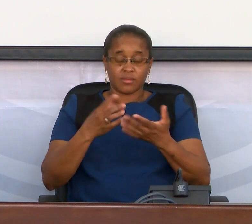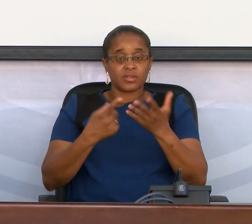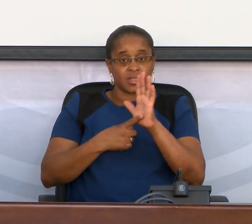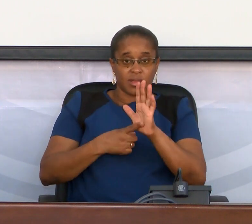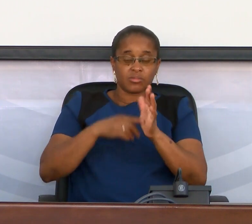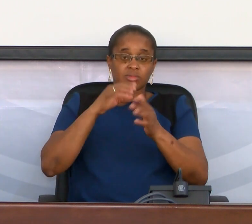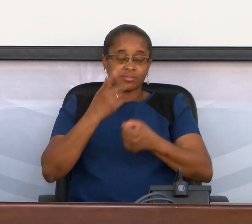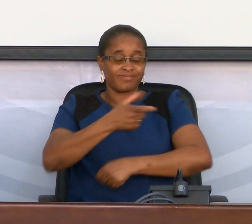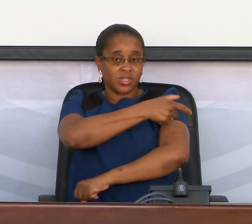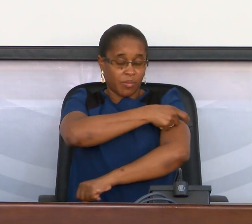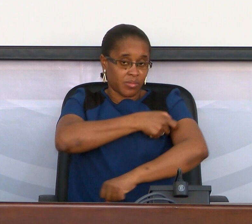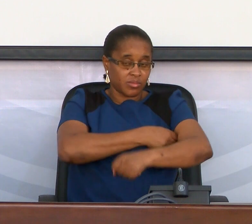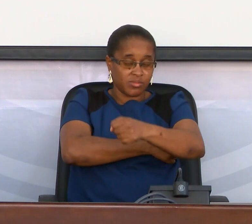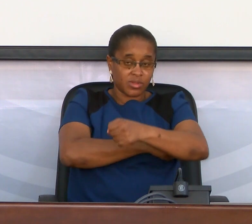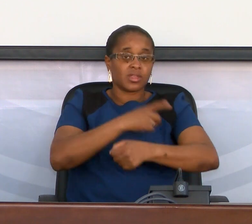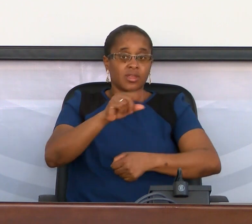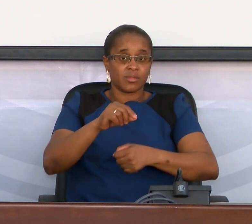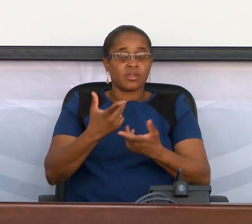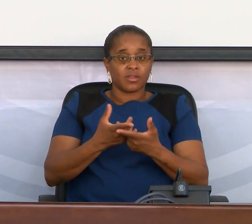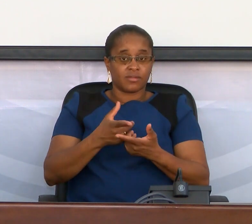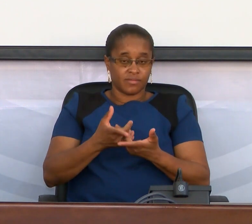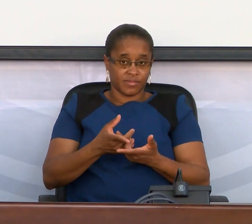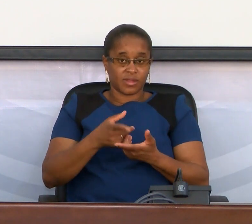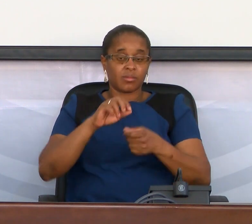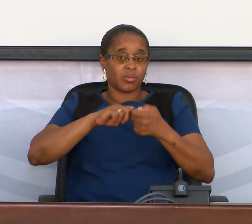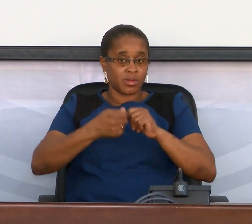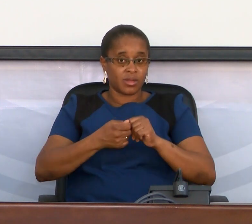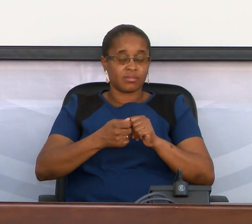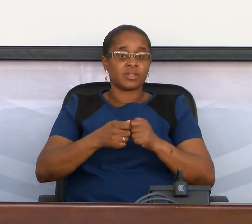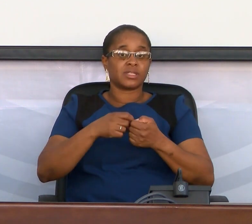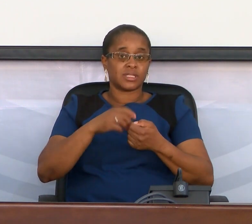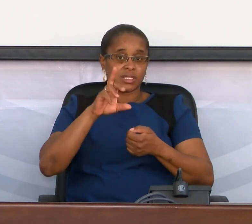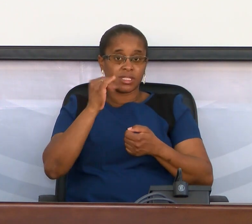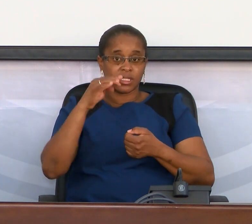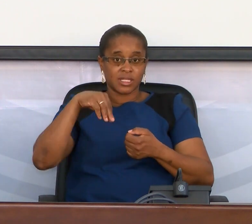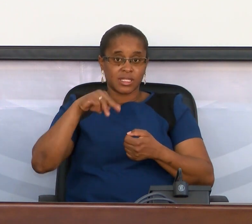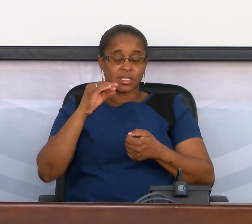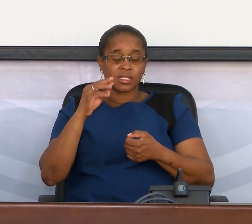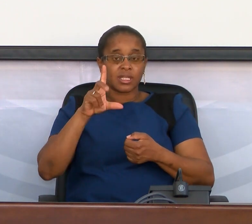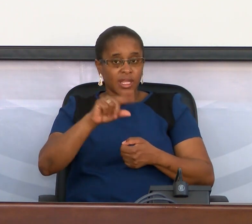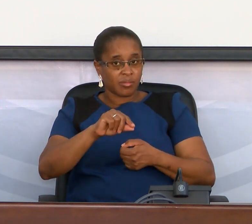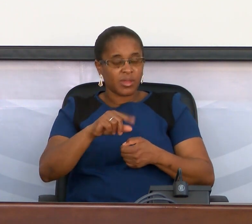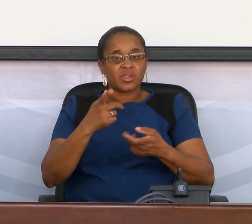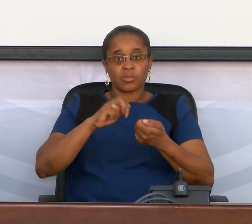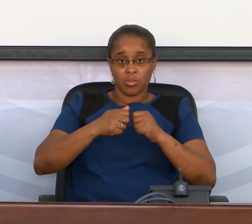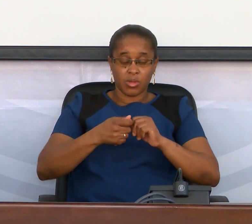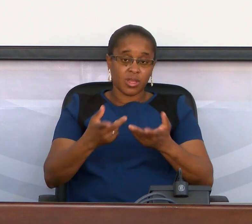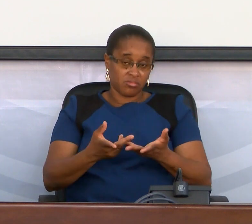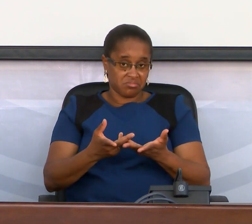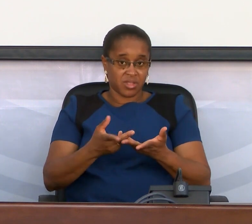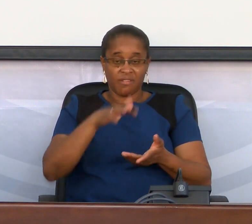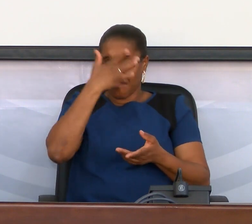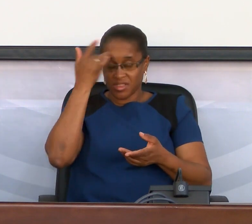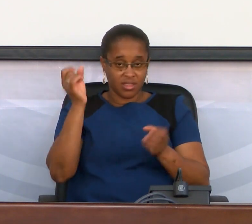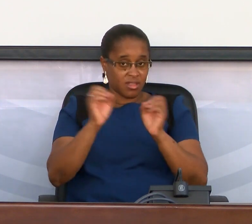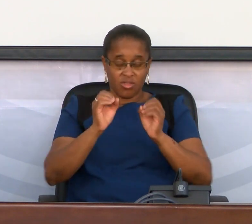a hipertensão, tem insuficiência renal também, portanto são condições que vão provavelmente que não vão